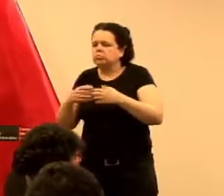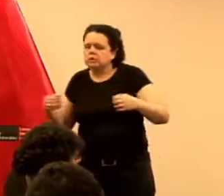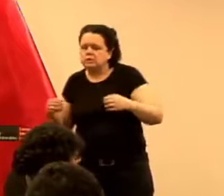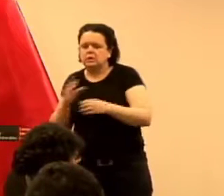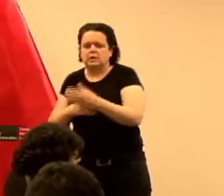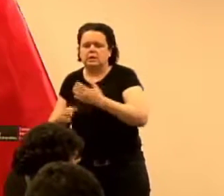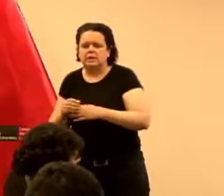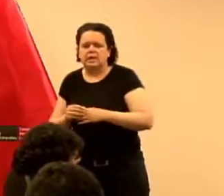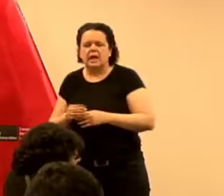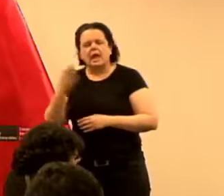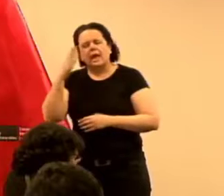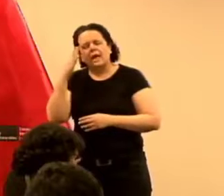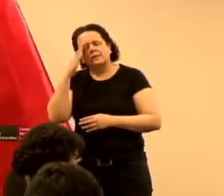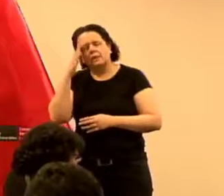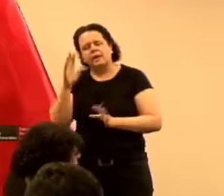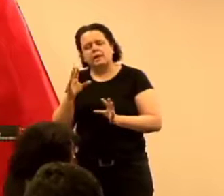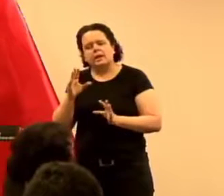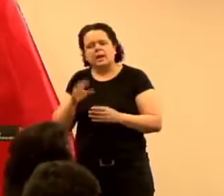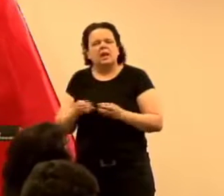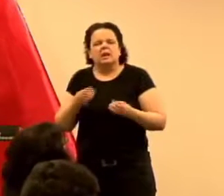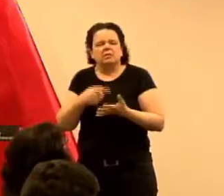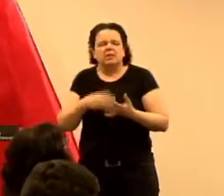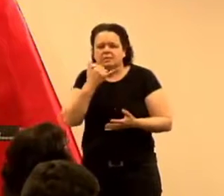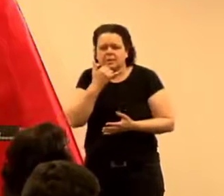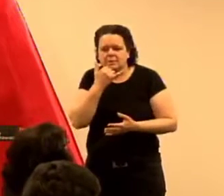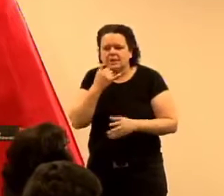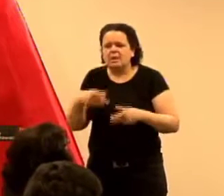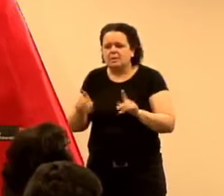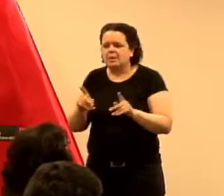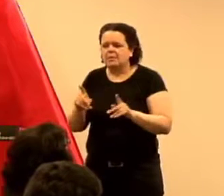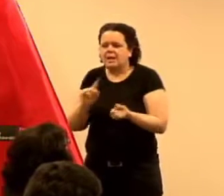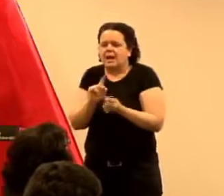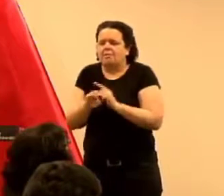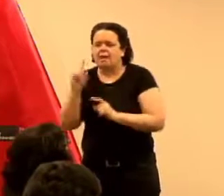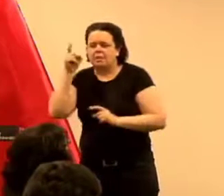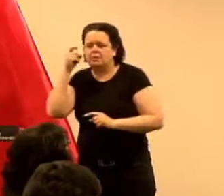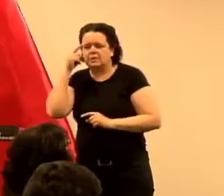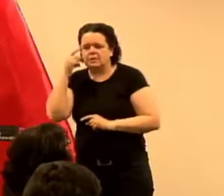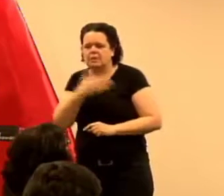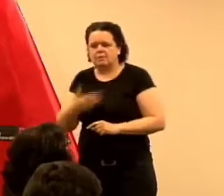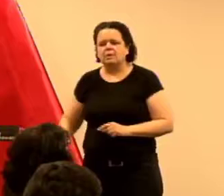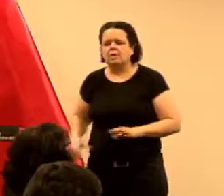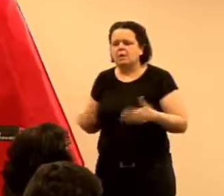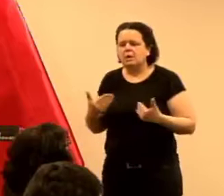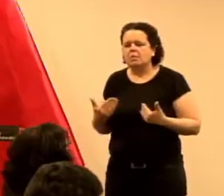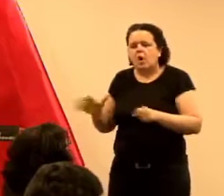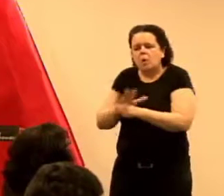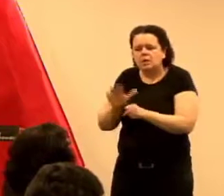las brechas existentes y permitir entonces el diseño de políticas públicas que nos permitan colmar estas